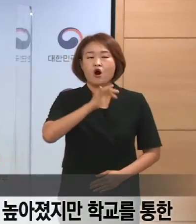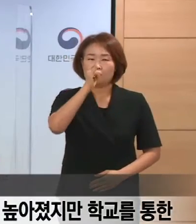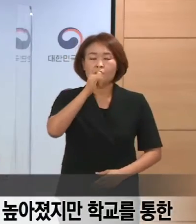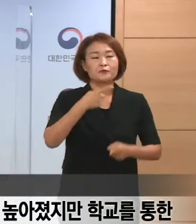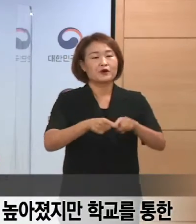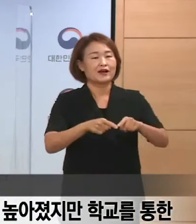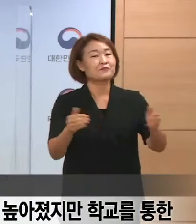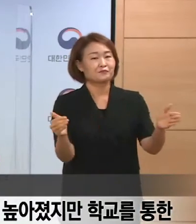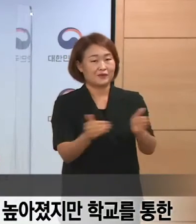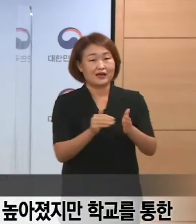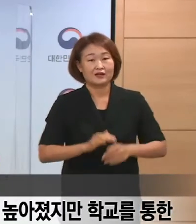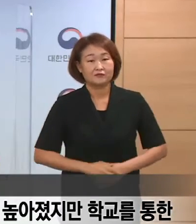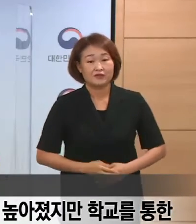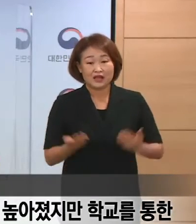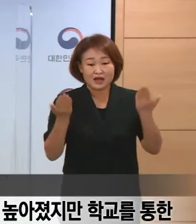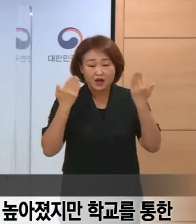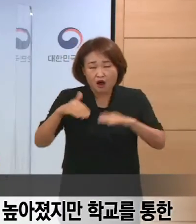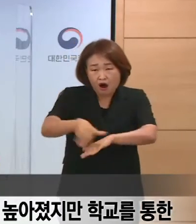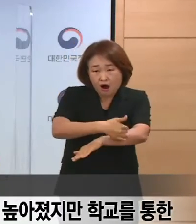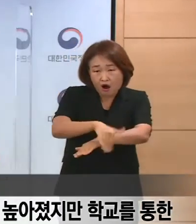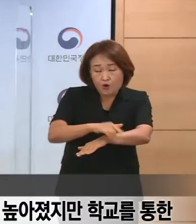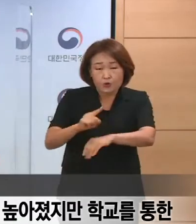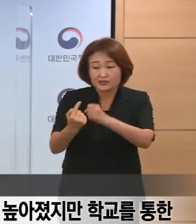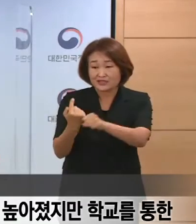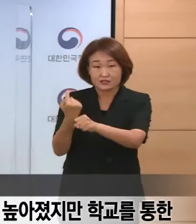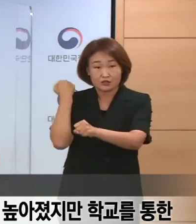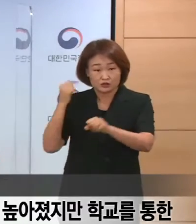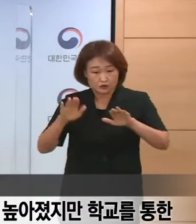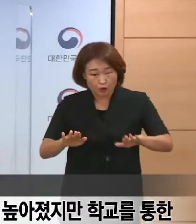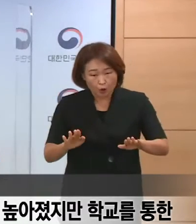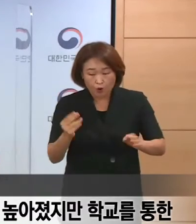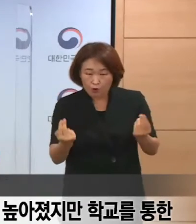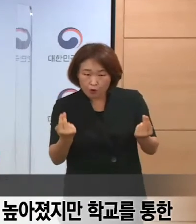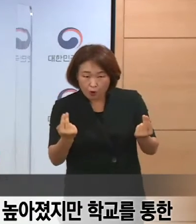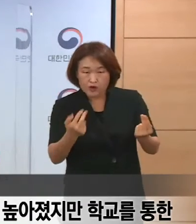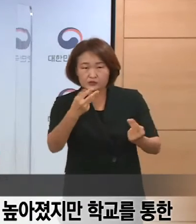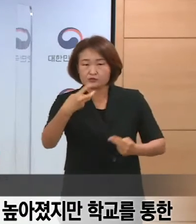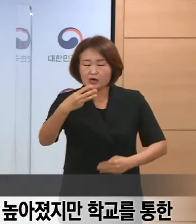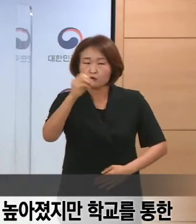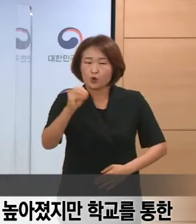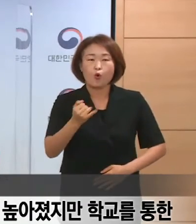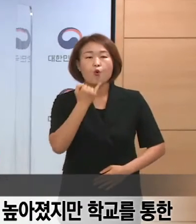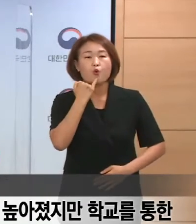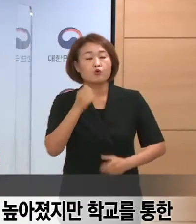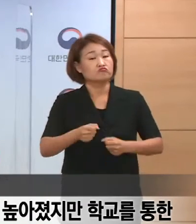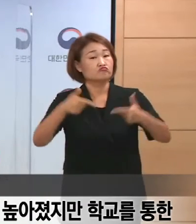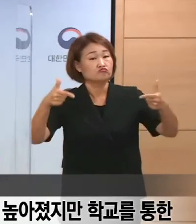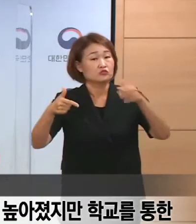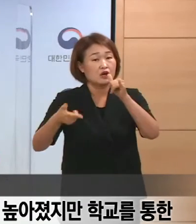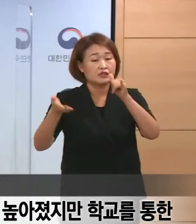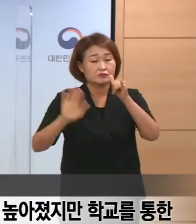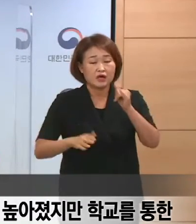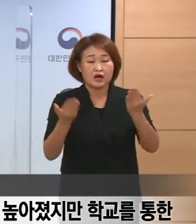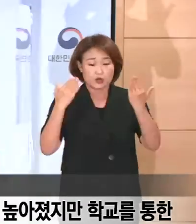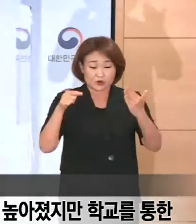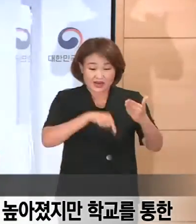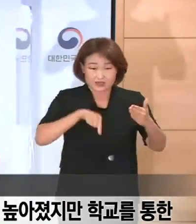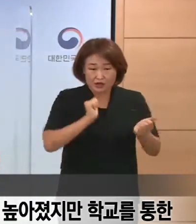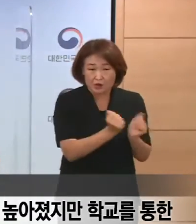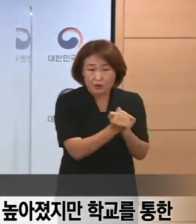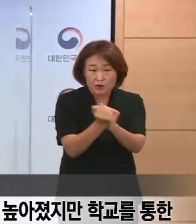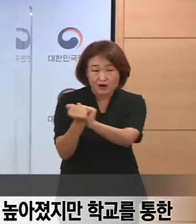종합적으로 학교에 등교 비율은 전년 대비 높아졌지만 학교를 통한 감염병 확산 위험은